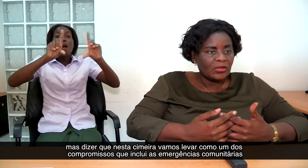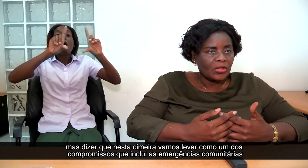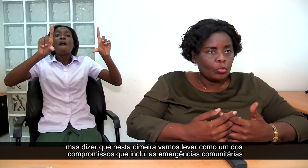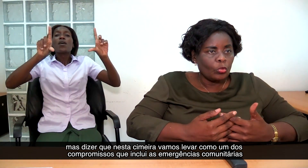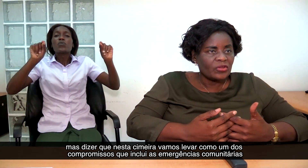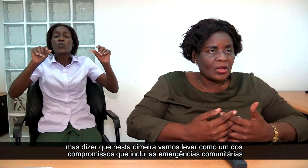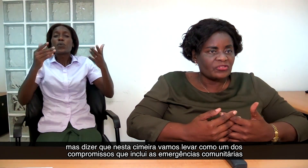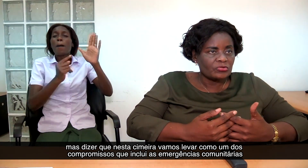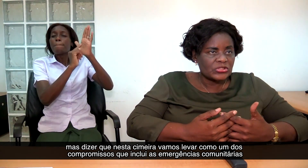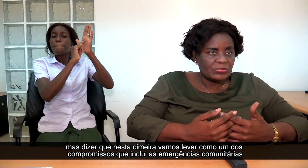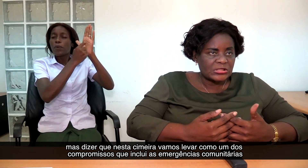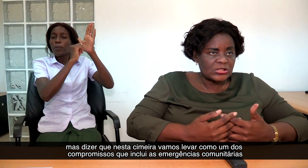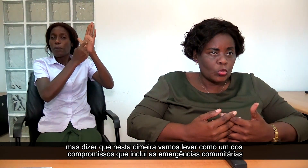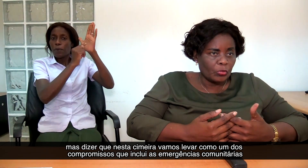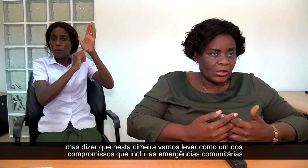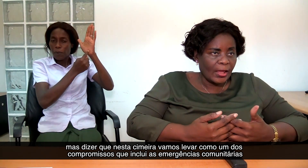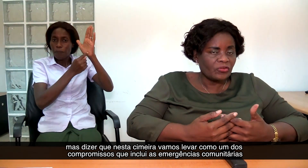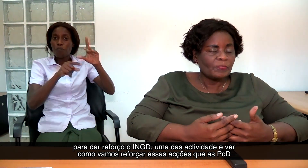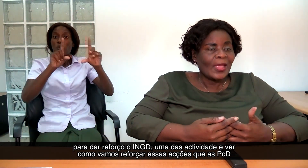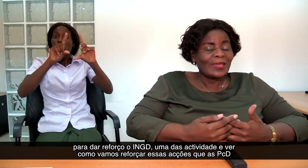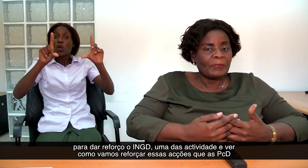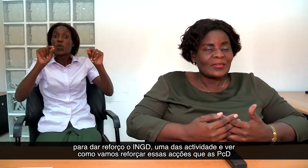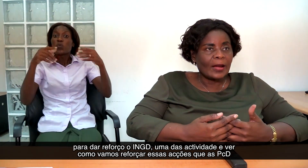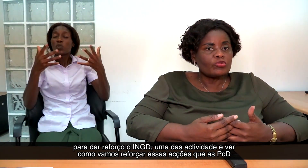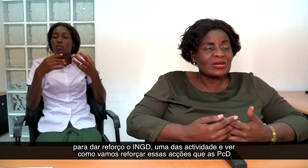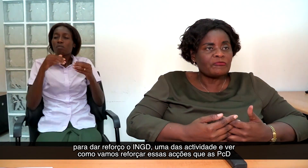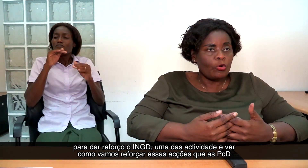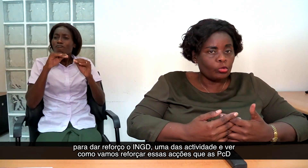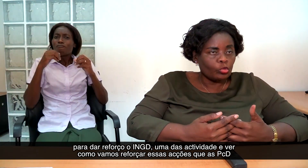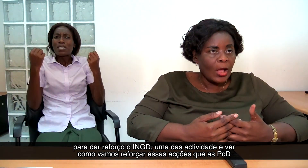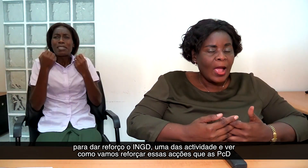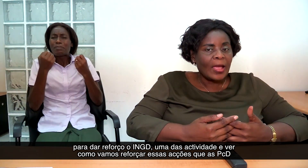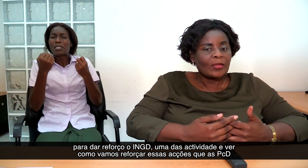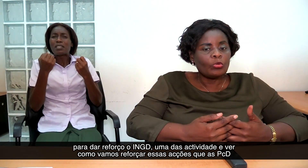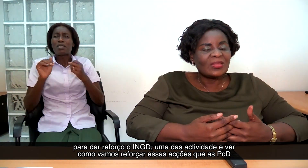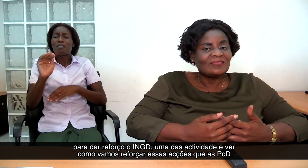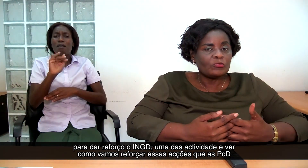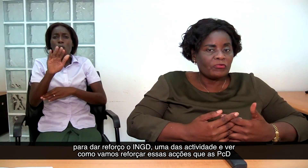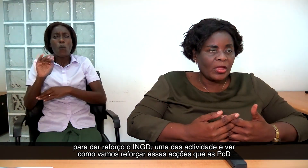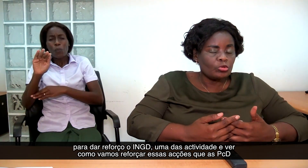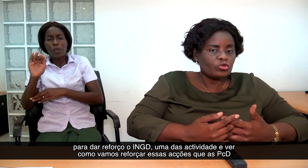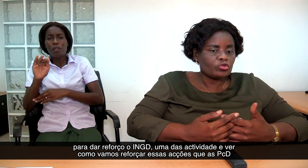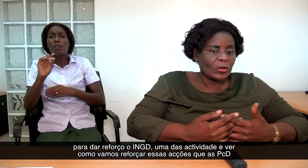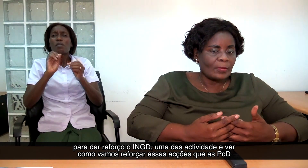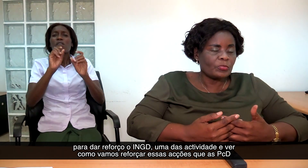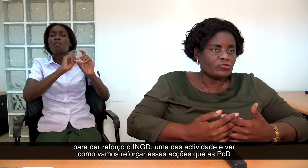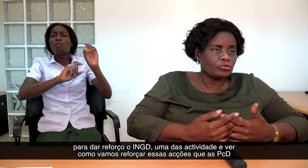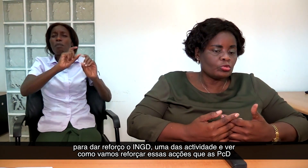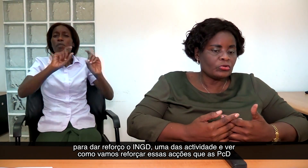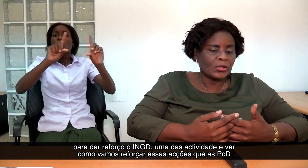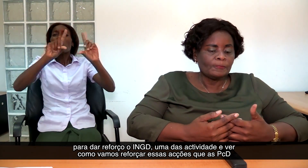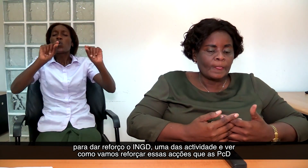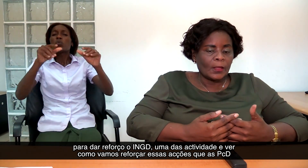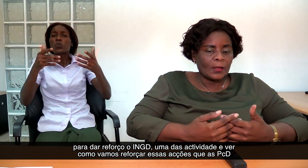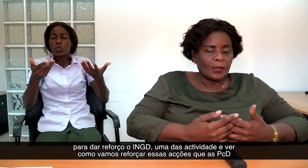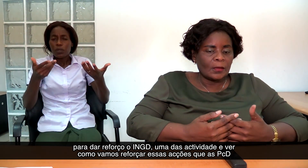componente que inclui a questão das emergências comunitárias, que é para darmos reforço àquilo que tem sido feito. Se nós olharmos para o Instituto